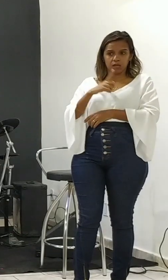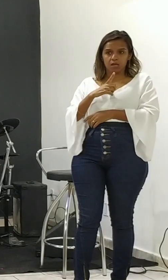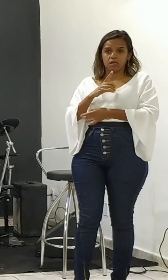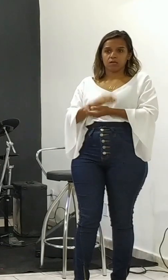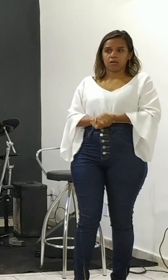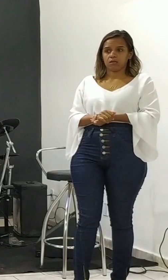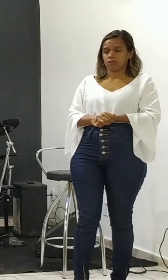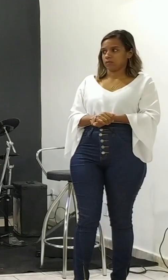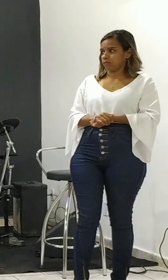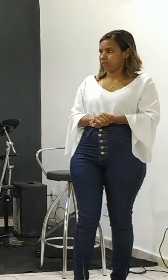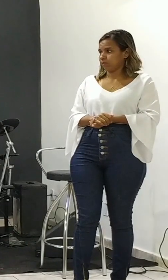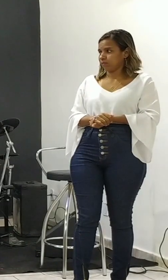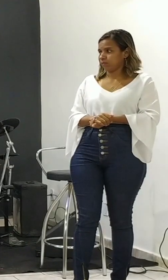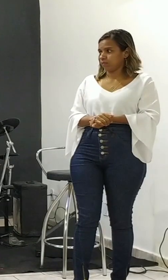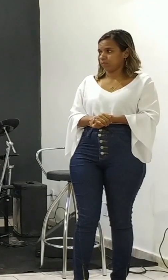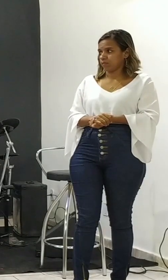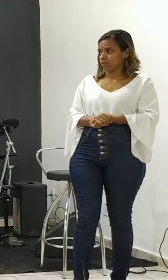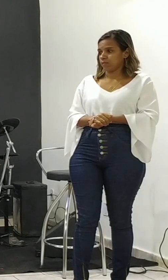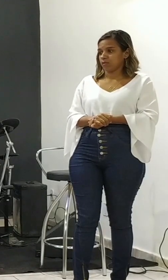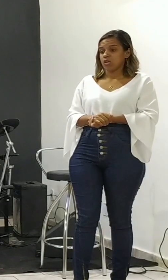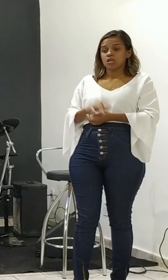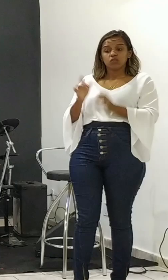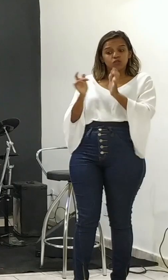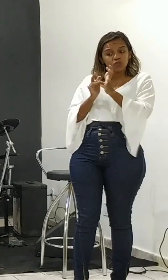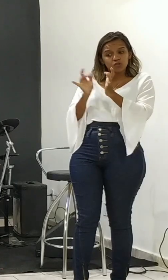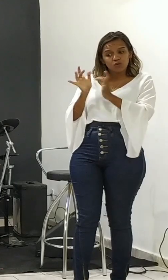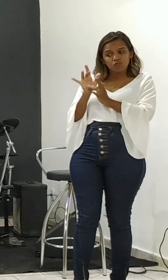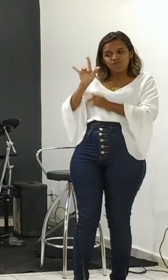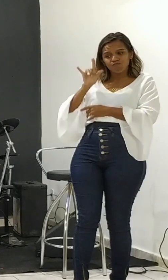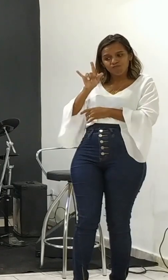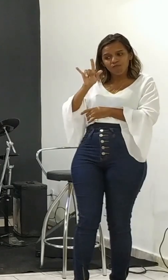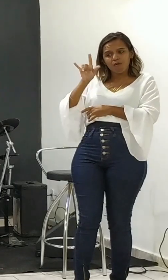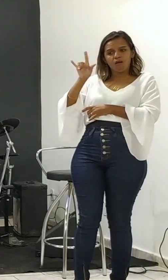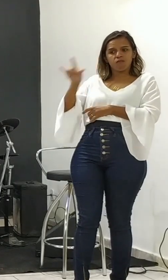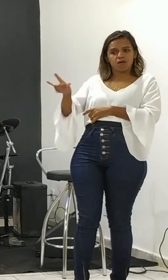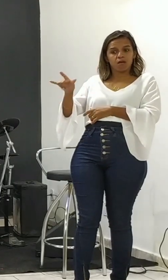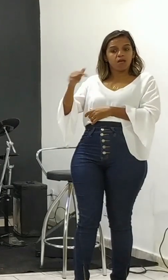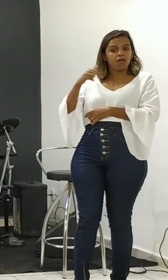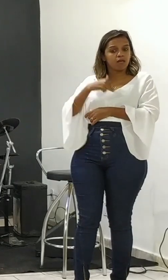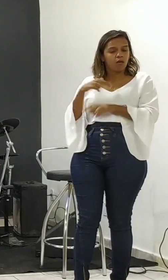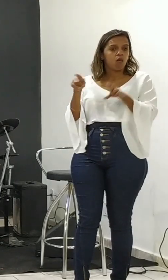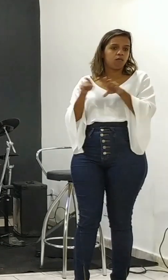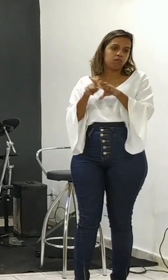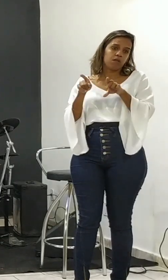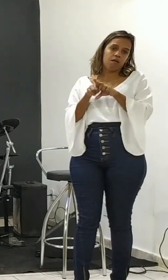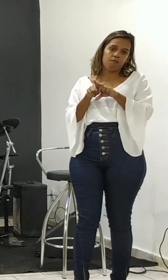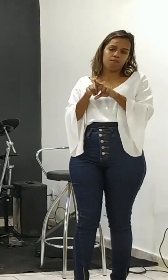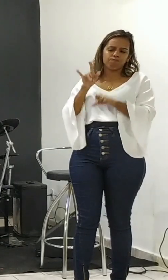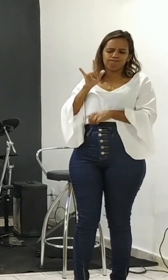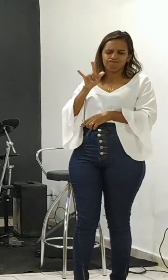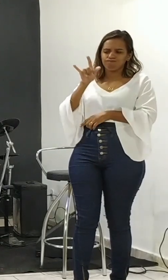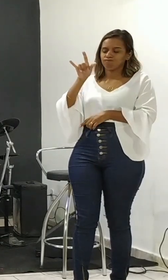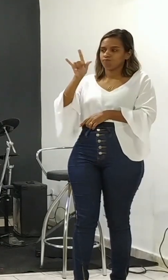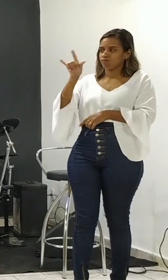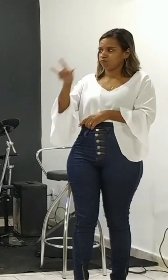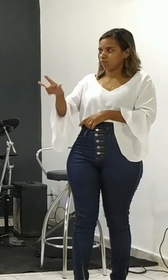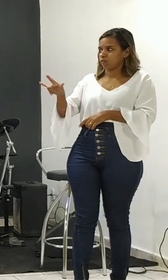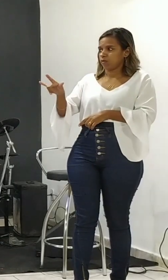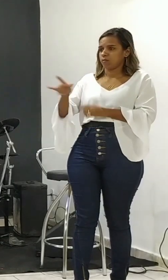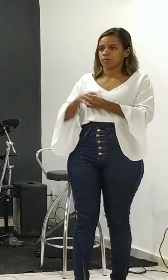Doutora Jéssica, Jesus te ama. E eu também te amo, minha